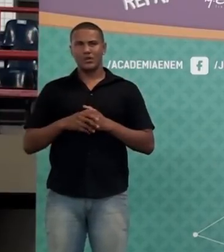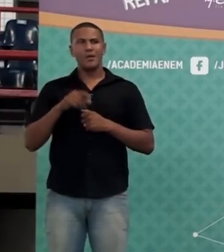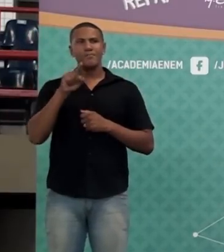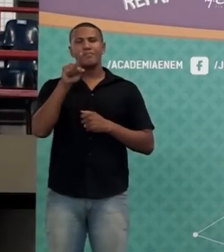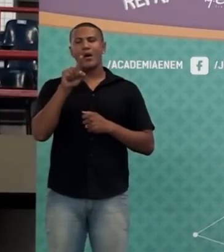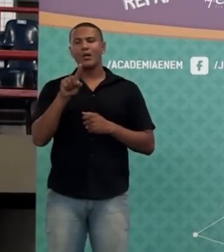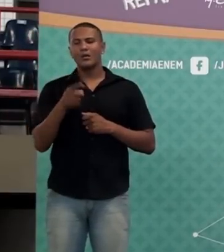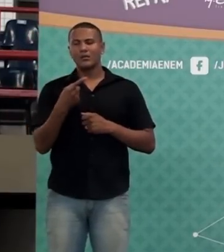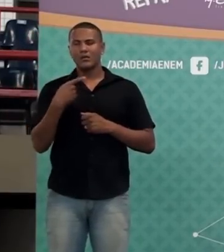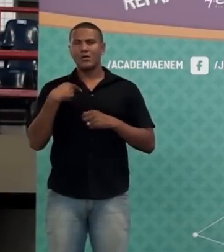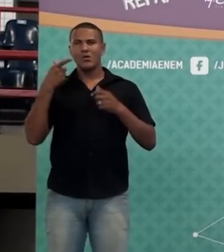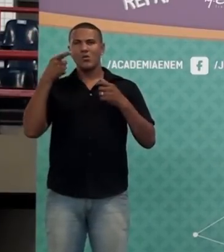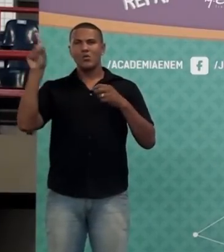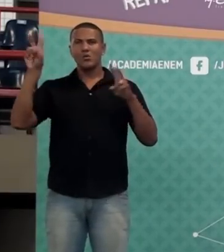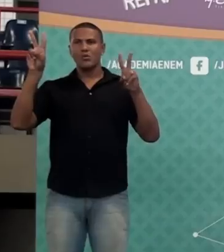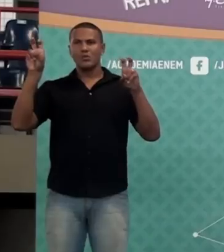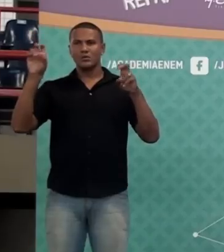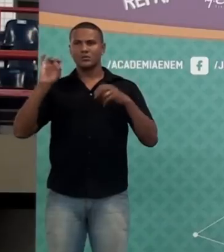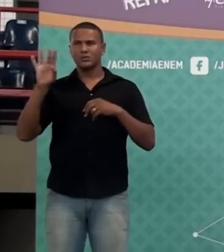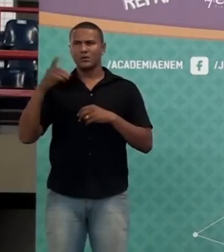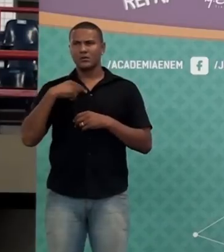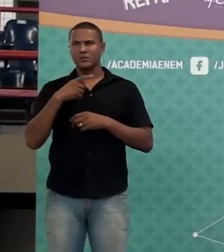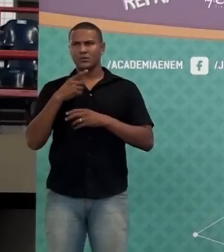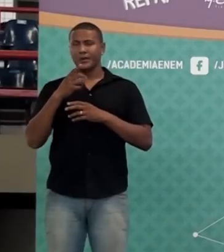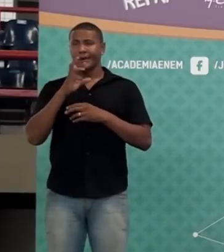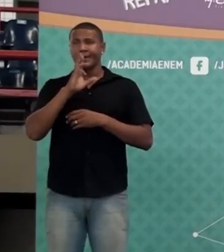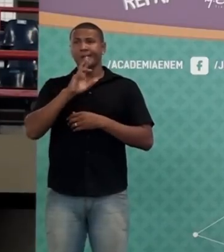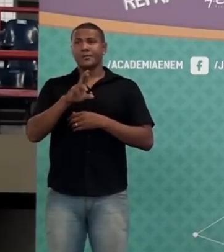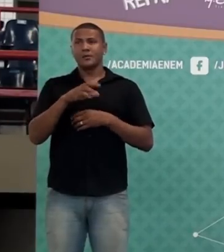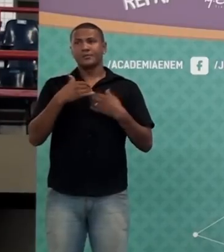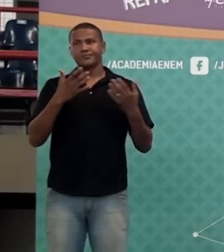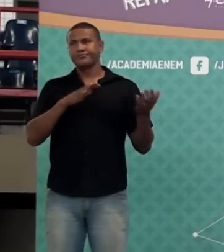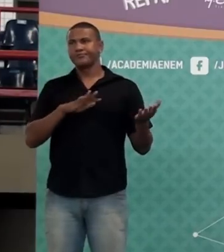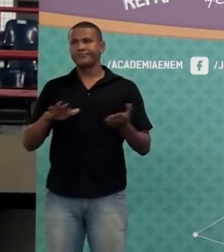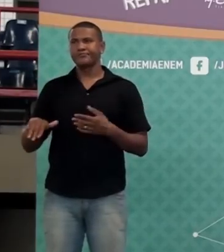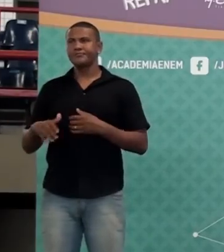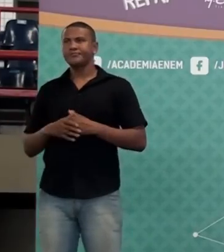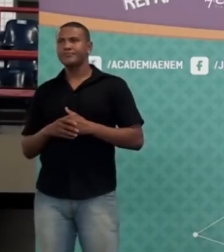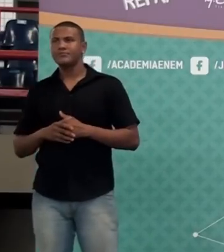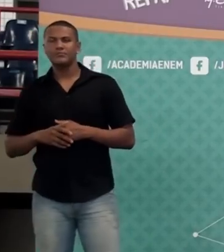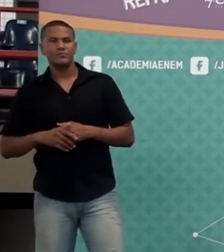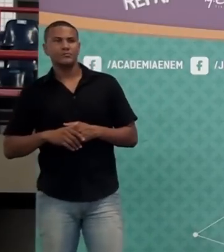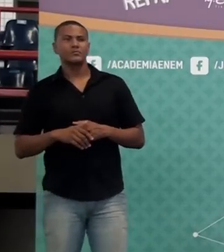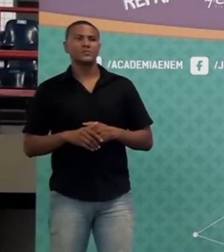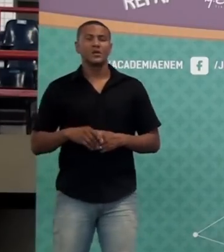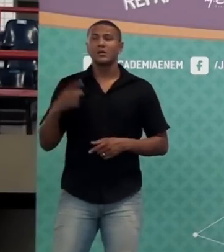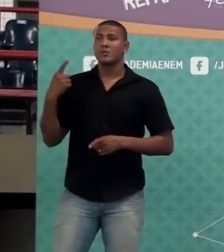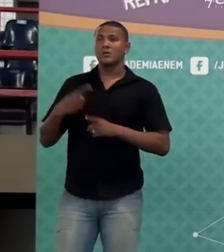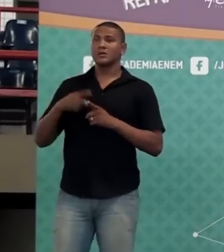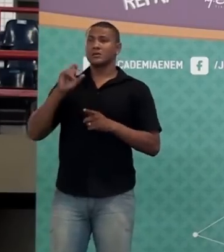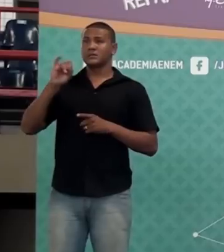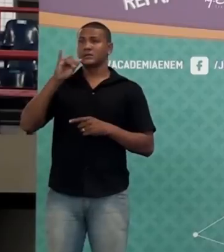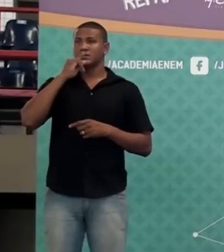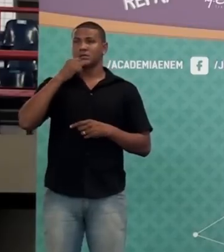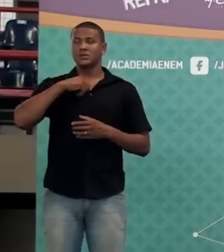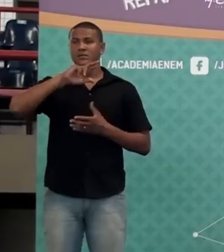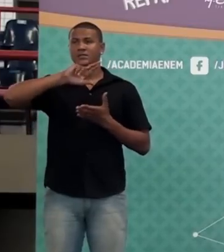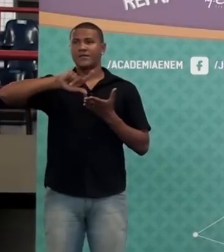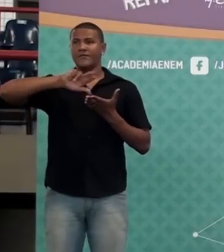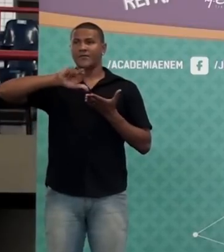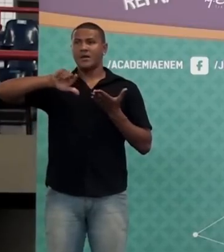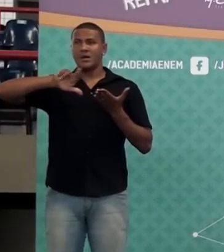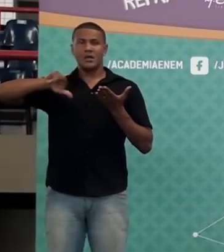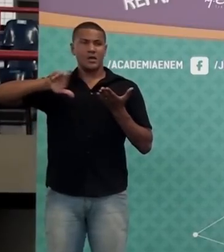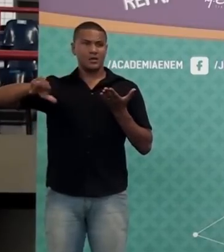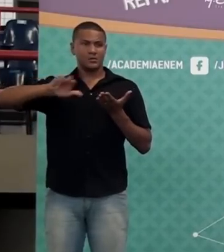das possibilidades, só para colocar, quando eu dou ideia de adversidade. Por exemplo, se eu